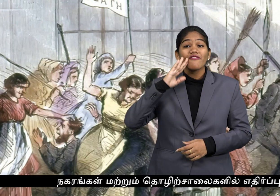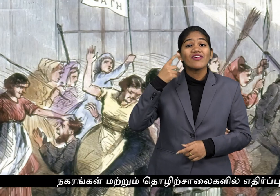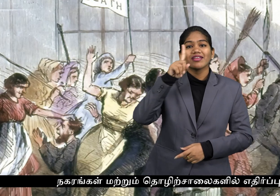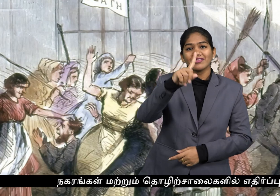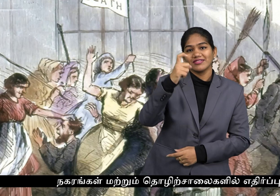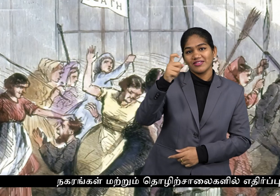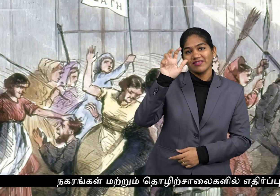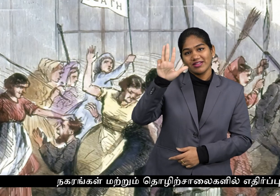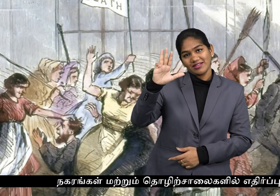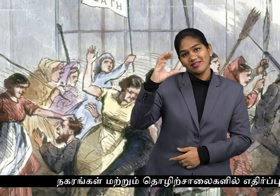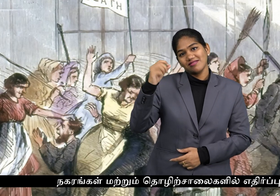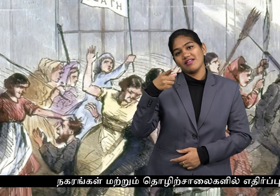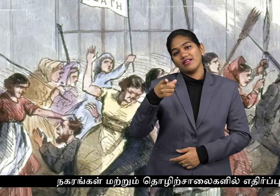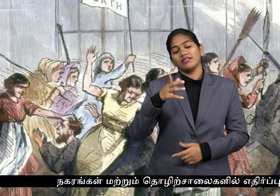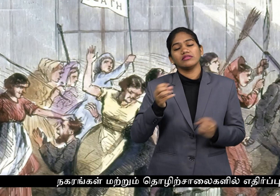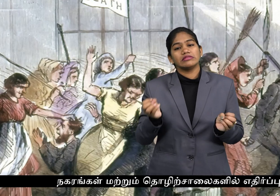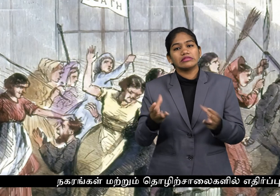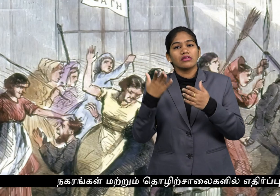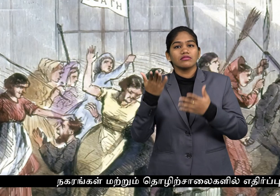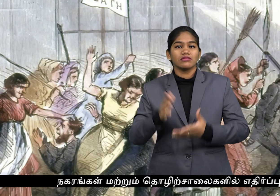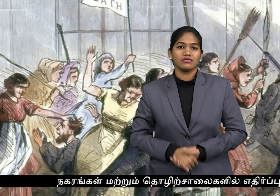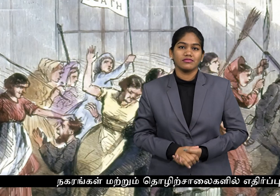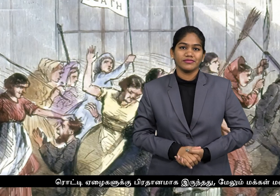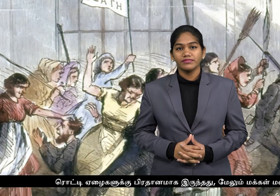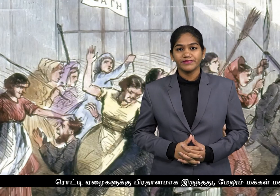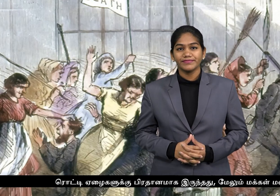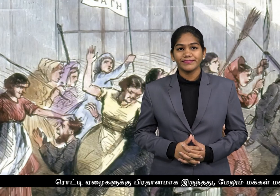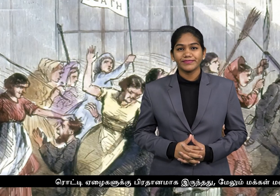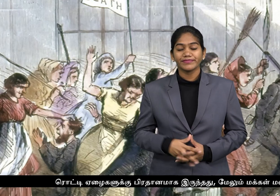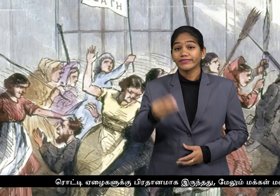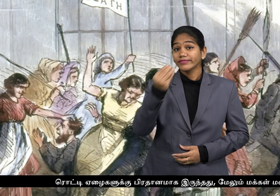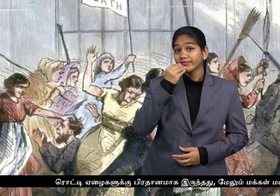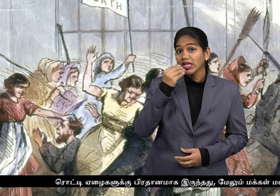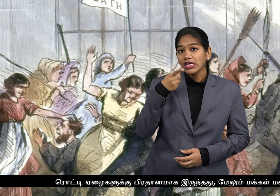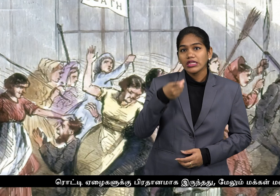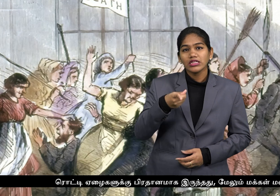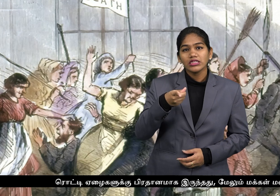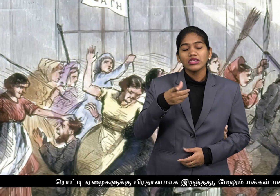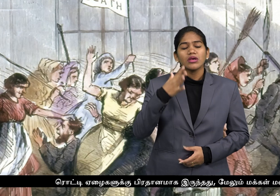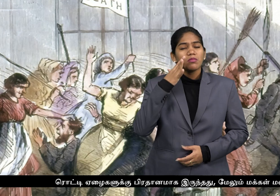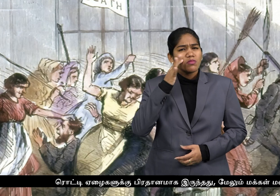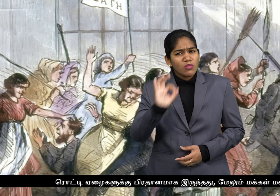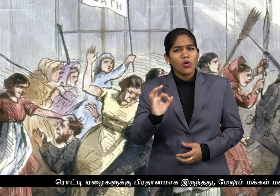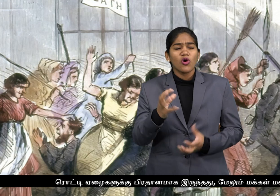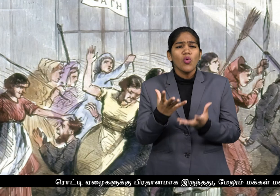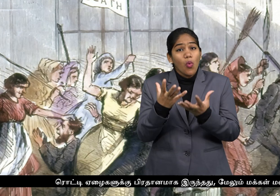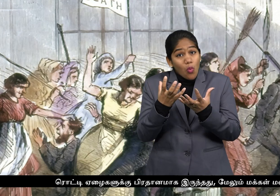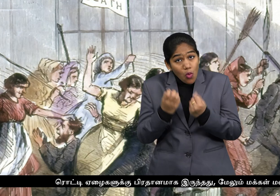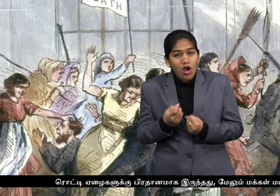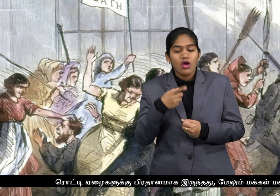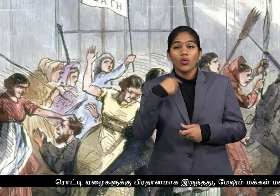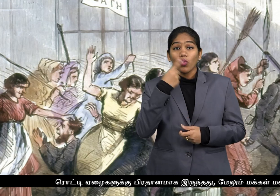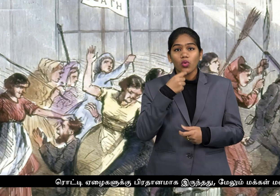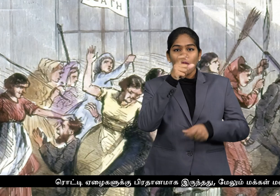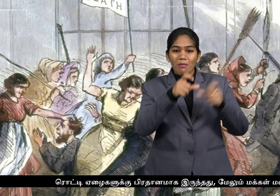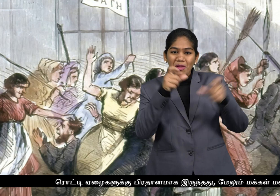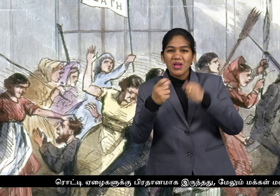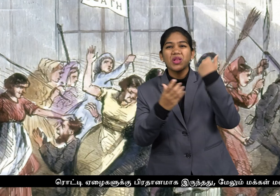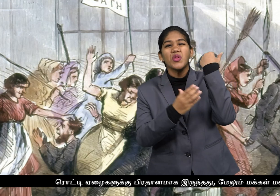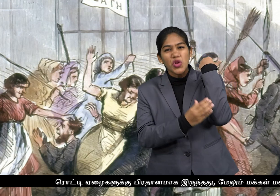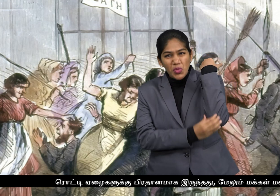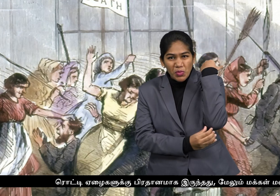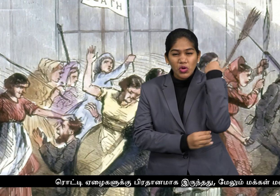தெரிவித்தனர். ரொட்டி ஏழைகளுக்கு பிரதானமாக இருந்தது, மேலும் மக்கள் மலிவு விலையில் விற்க பெரிய